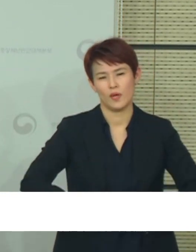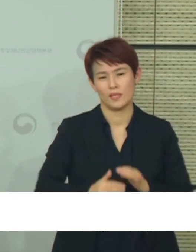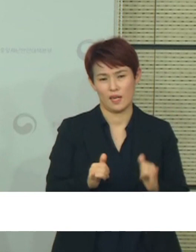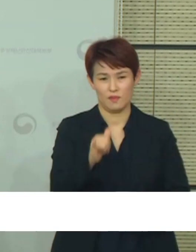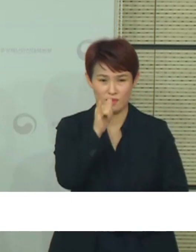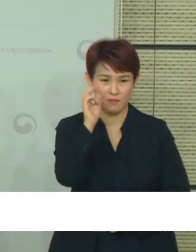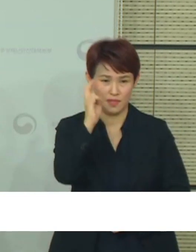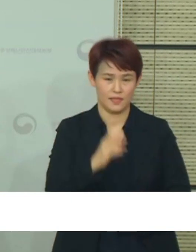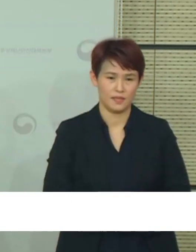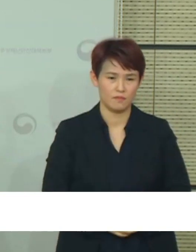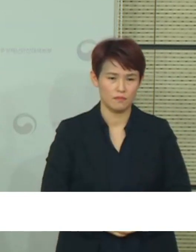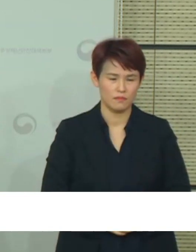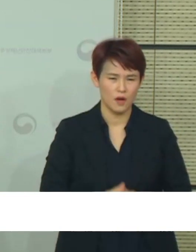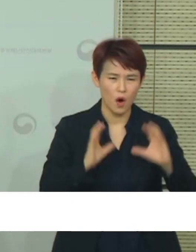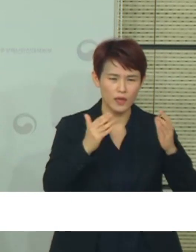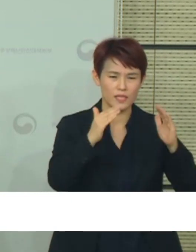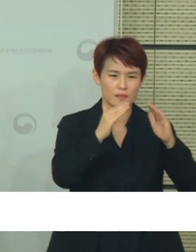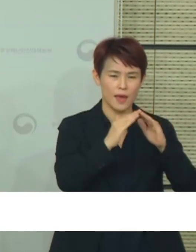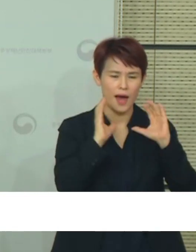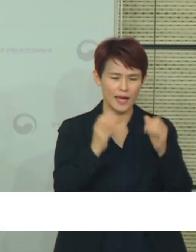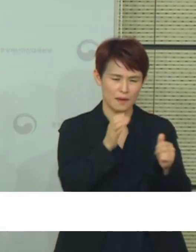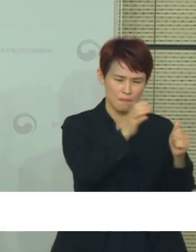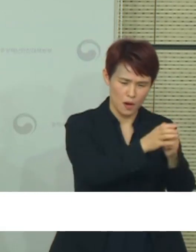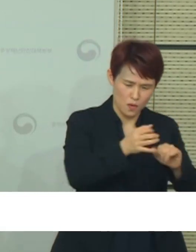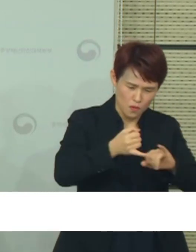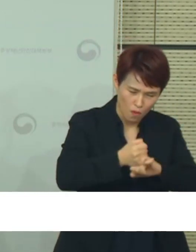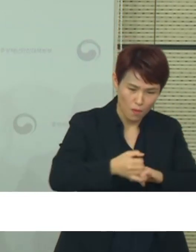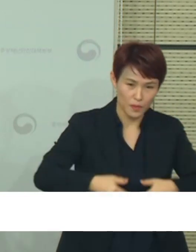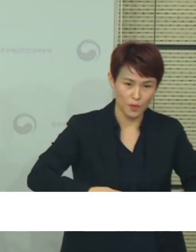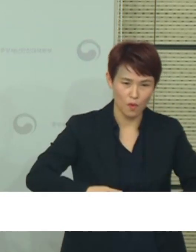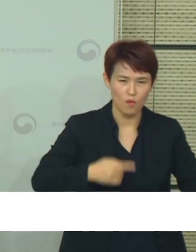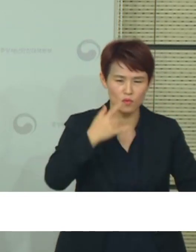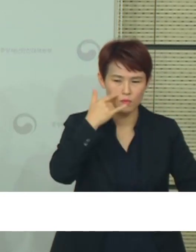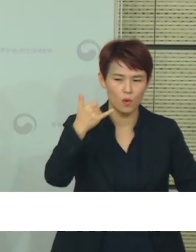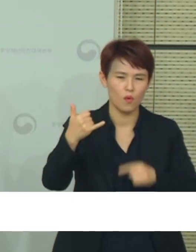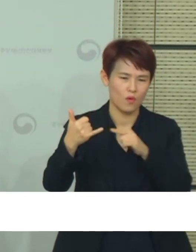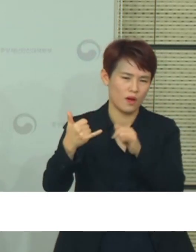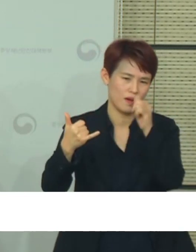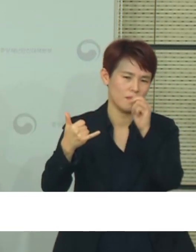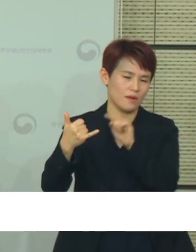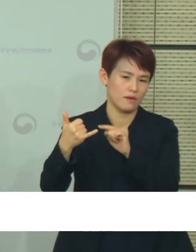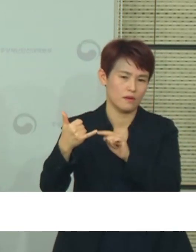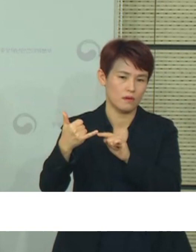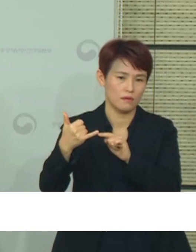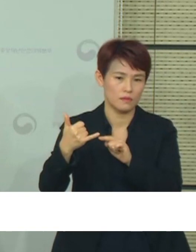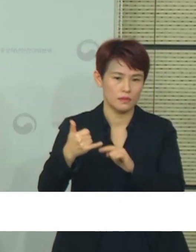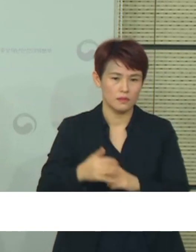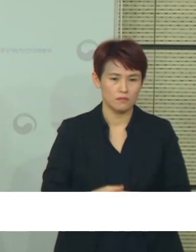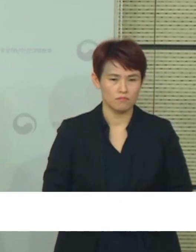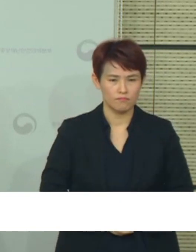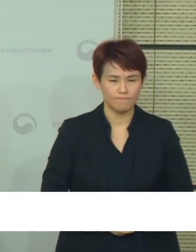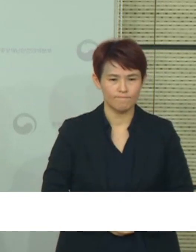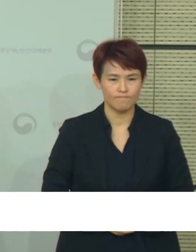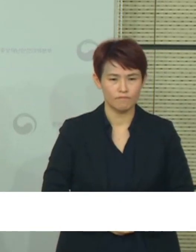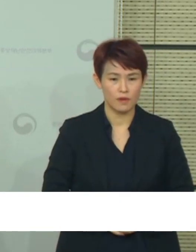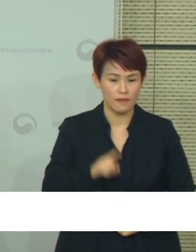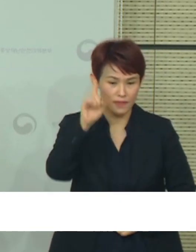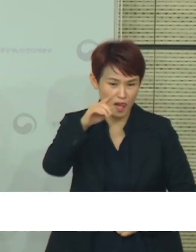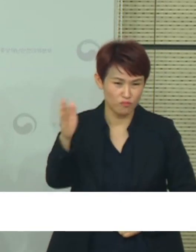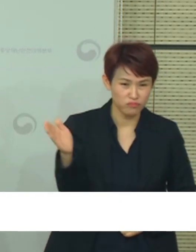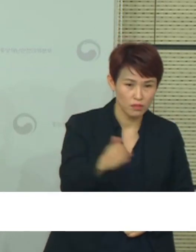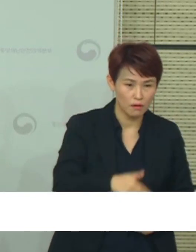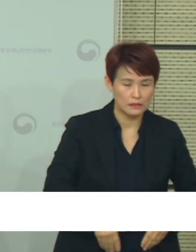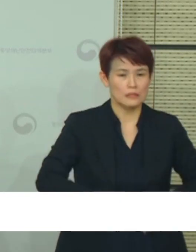어린이집에 그 아이를 맡겨야 되는 부모님들이 계실 거라고 생각을 합니다. 또 워낙 단시간 내에 이루어지는 내일부터라는